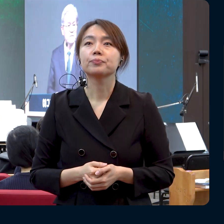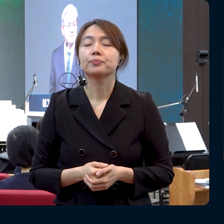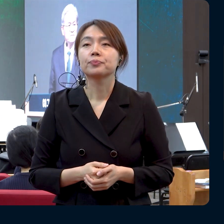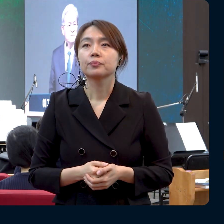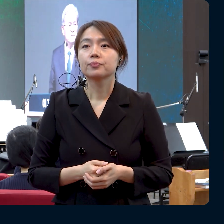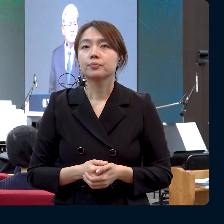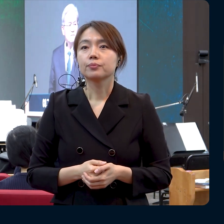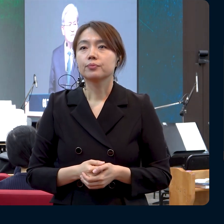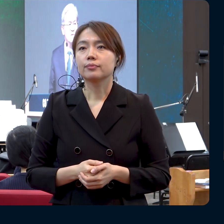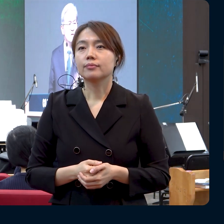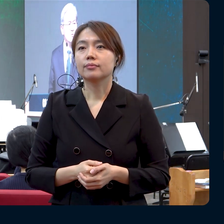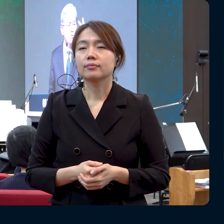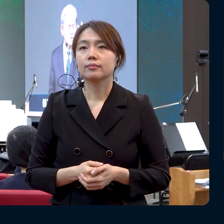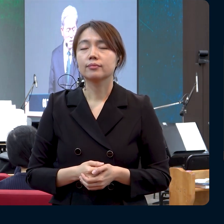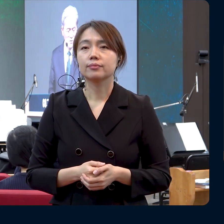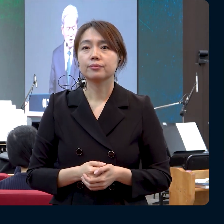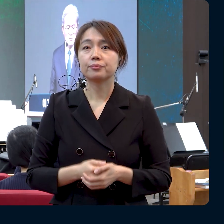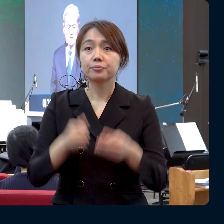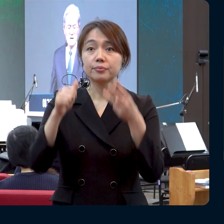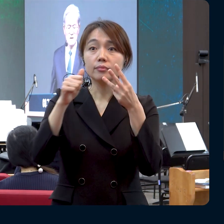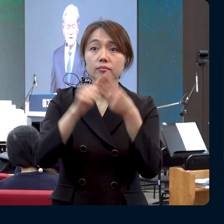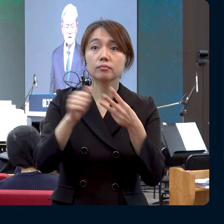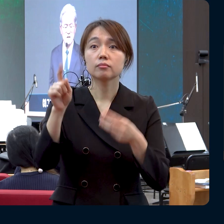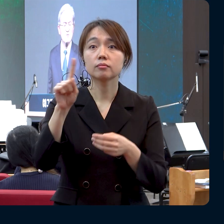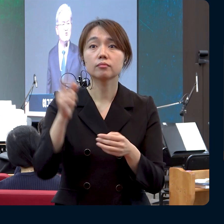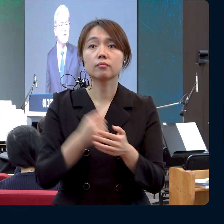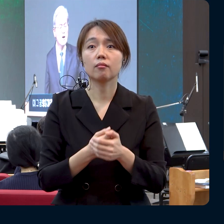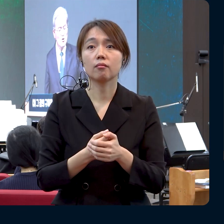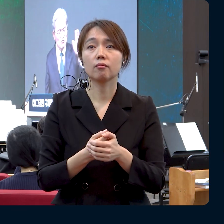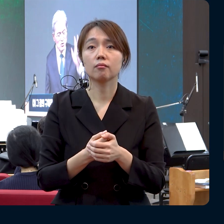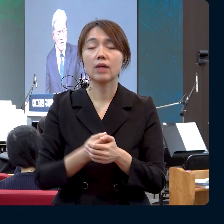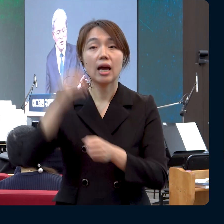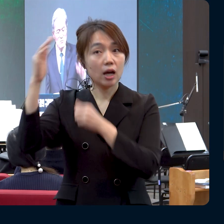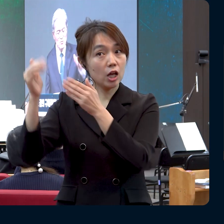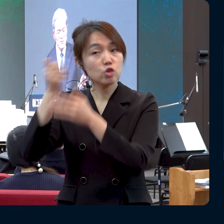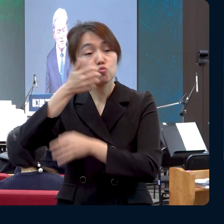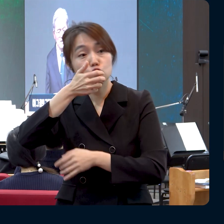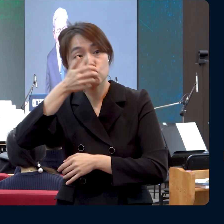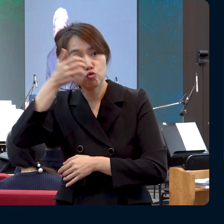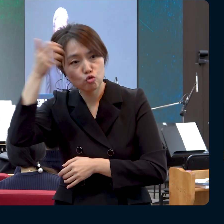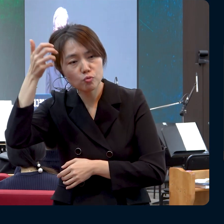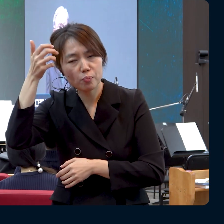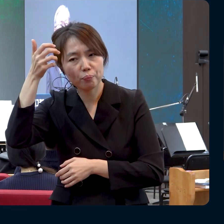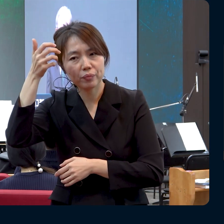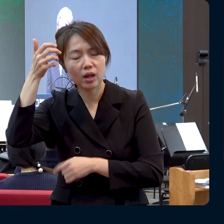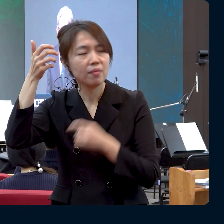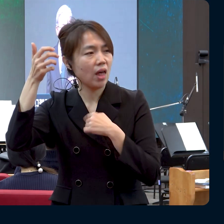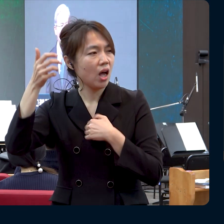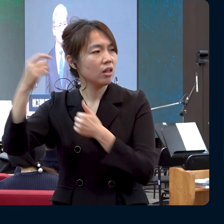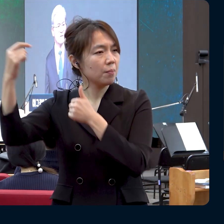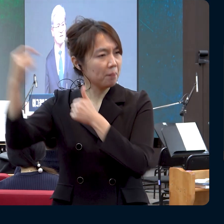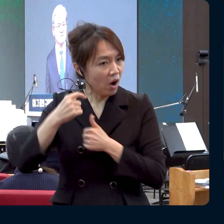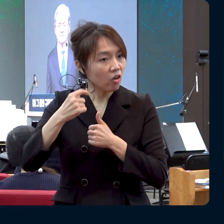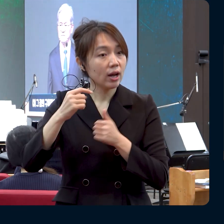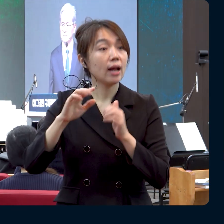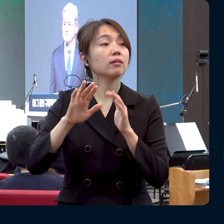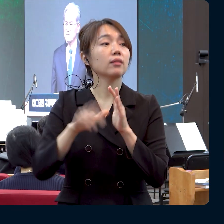것. 그리고 세 번째가 뭐냐? 그 꿈의 구체적인 부분들이 다가올 때 순종하는